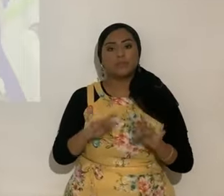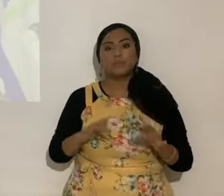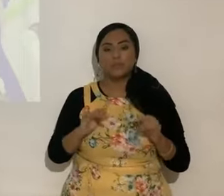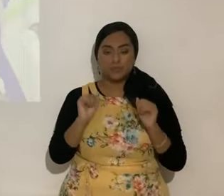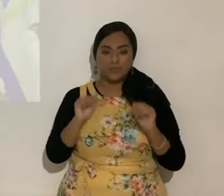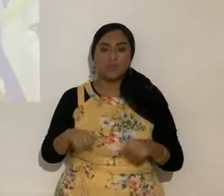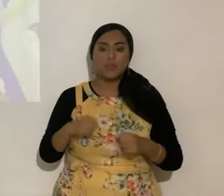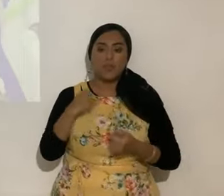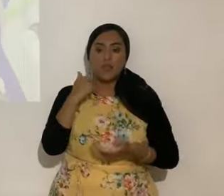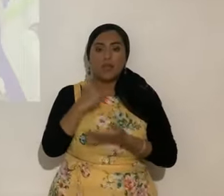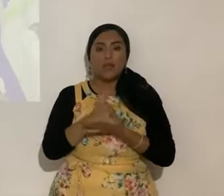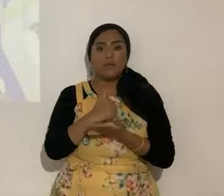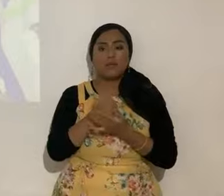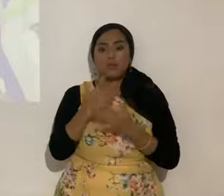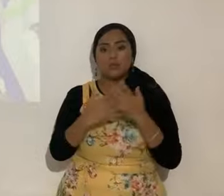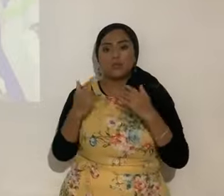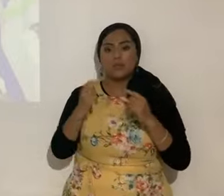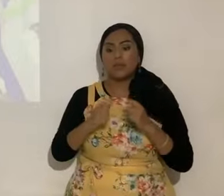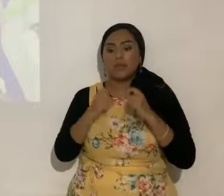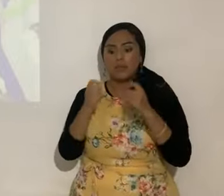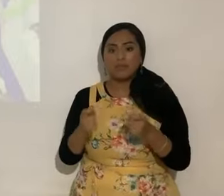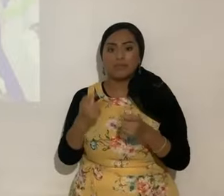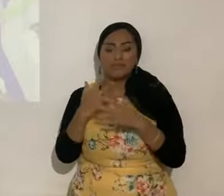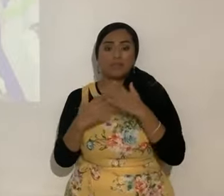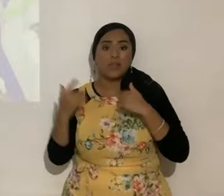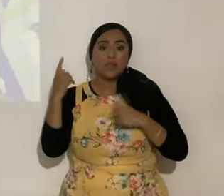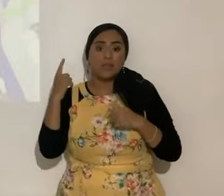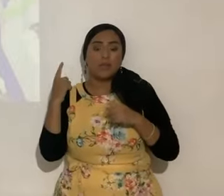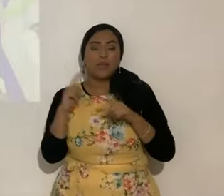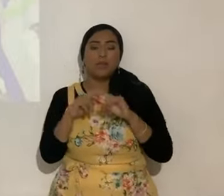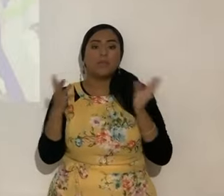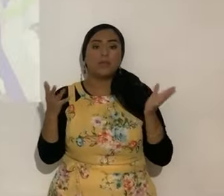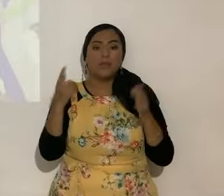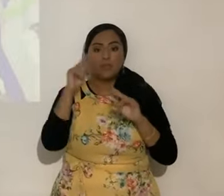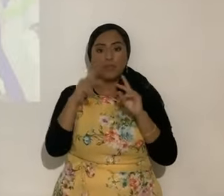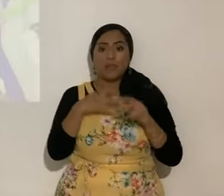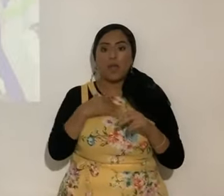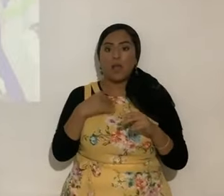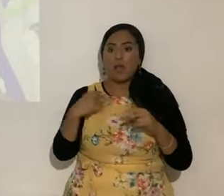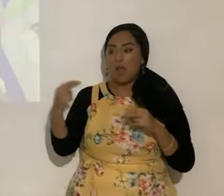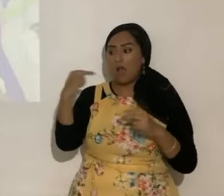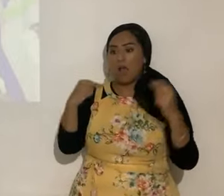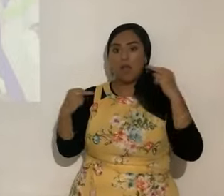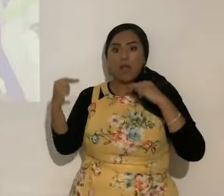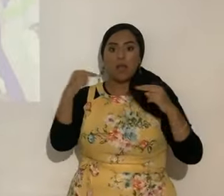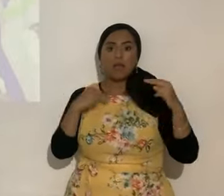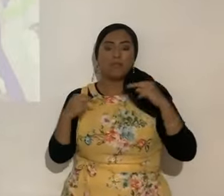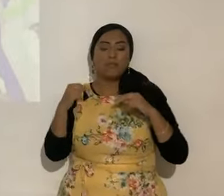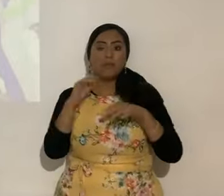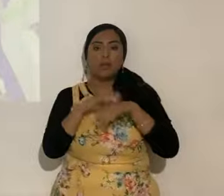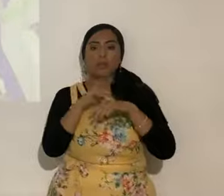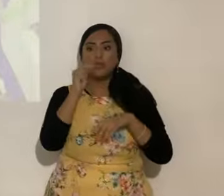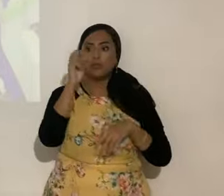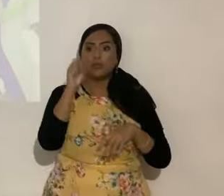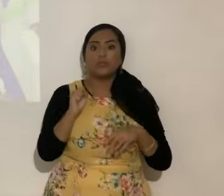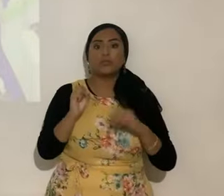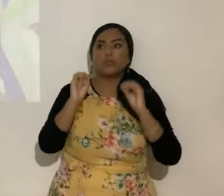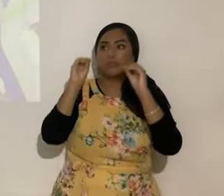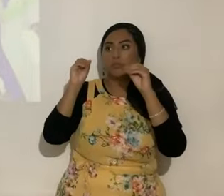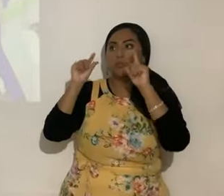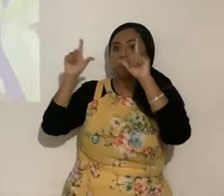Puede ayudar a alguien y dar algo, etc., por acá y por allá, pero más bien para ser vistos, salir en los periódicos, ¿sí?